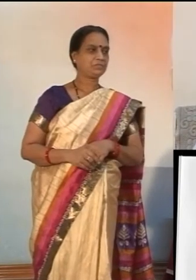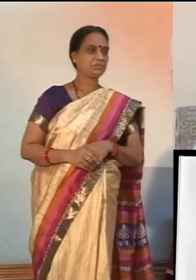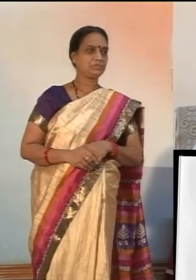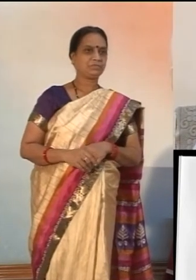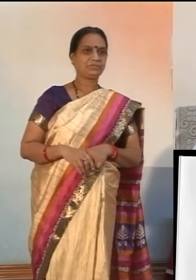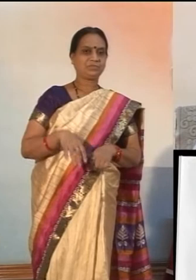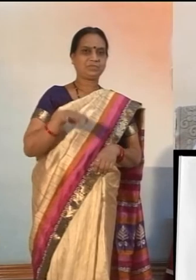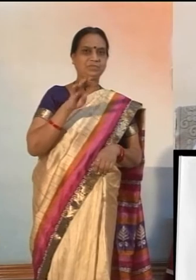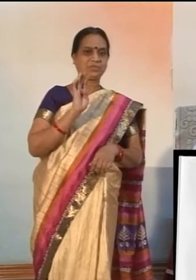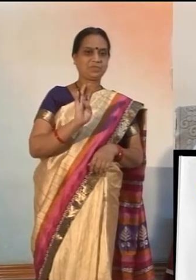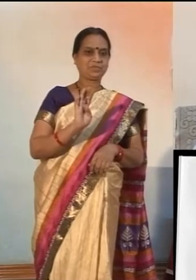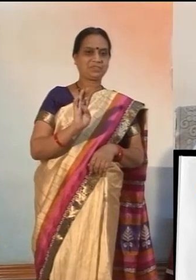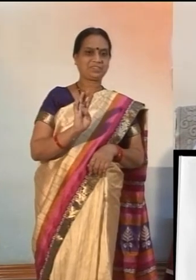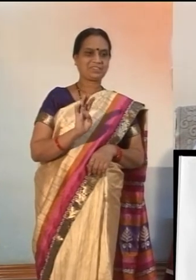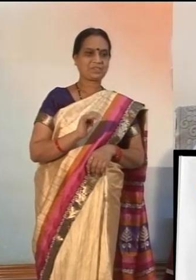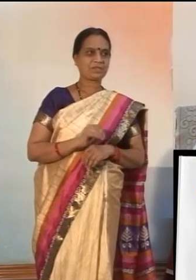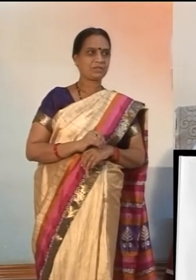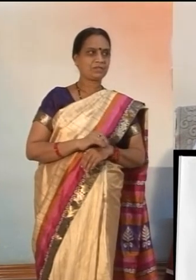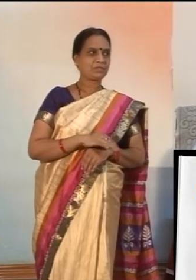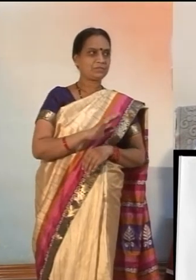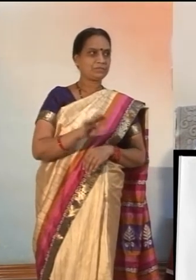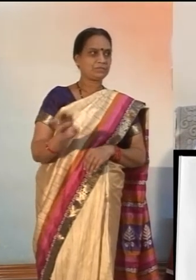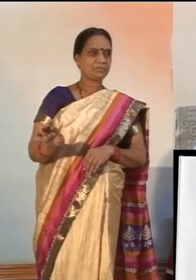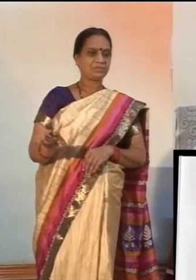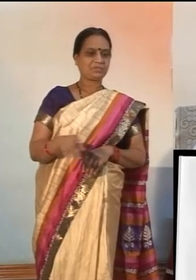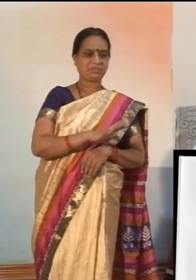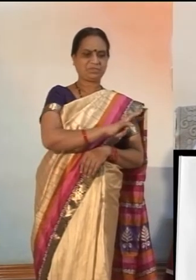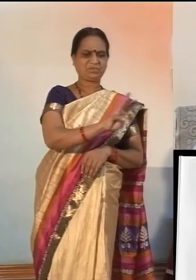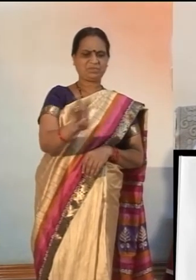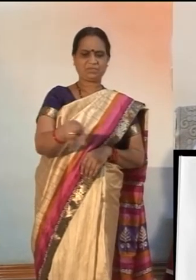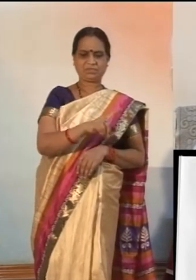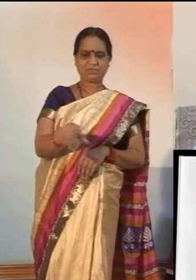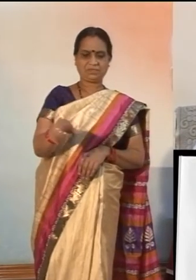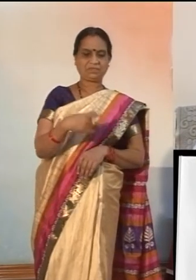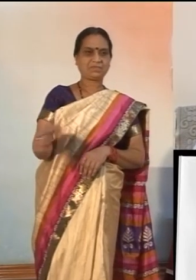तो चौथा बच्चा तुरंत बोलता है कि आप सब गलत बोल रहे हो,